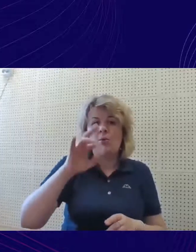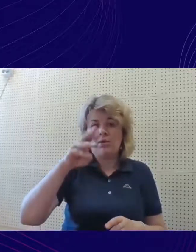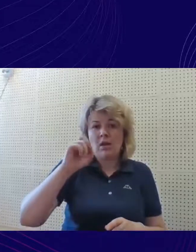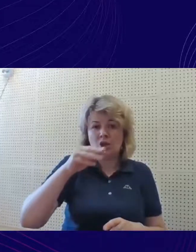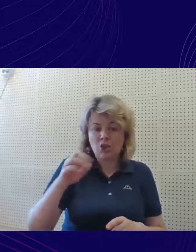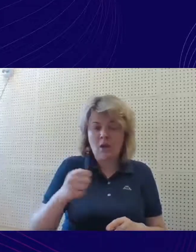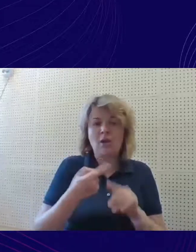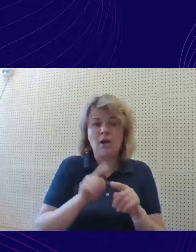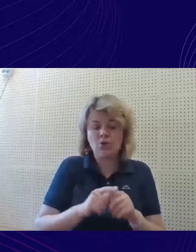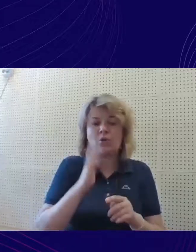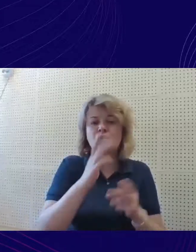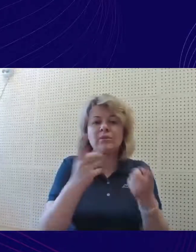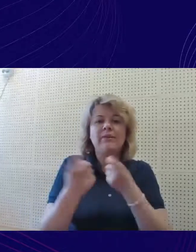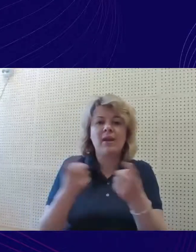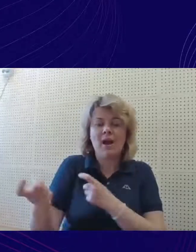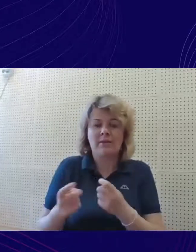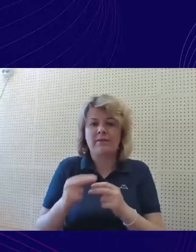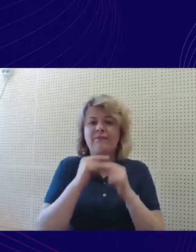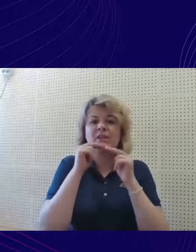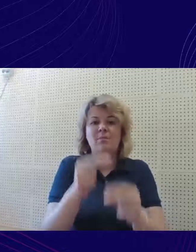внимание. Начинается...